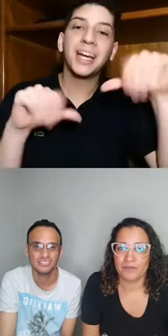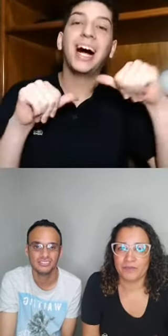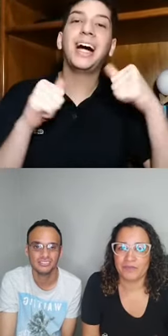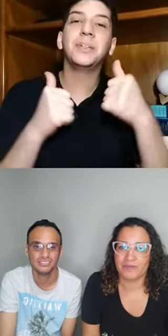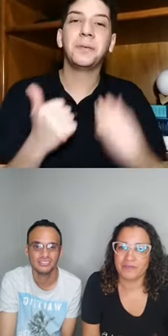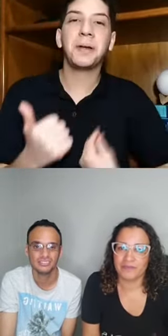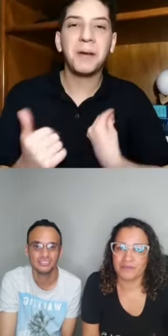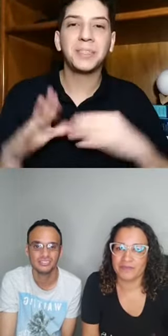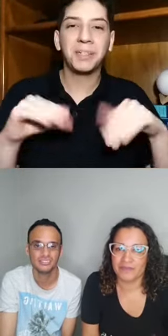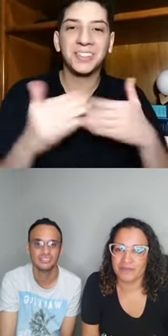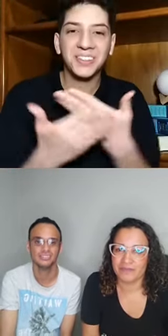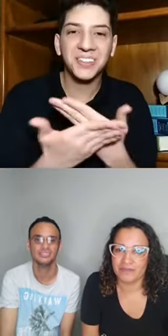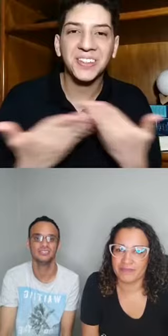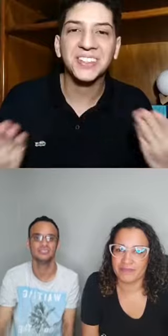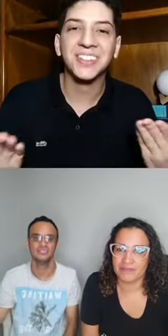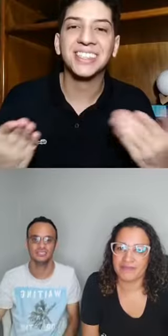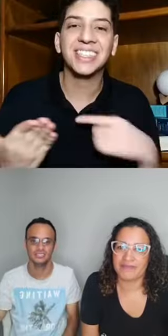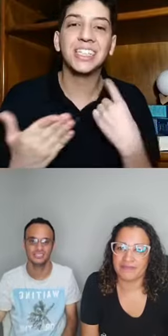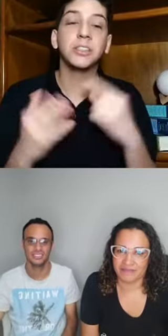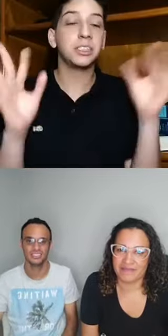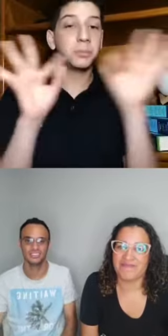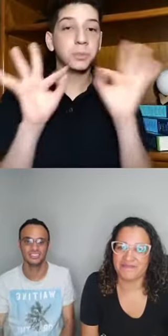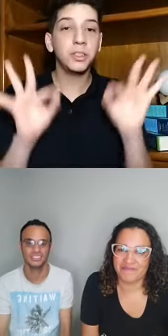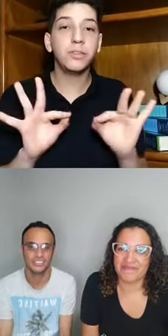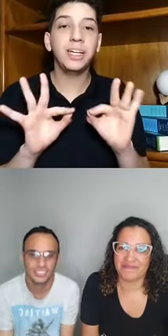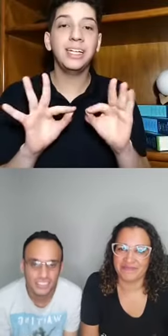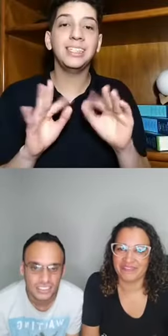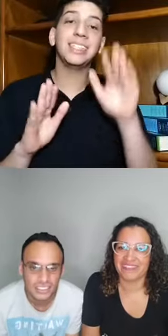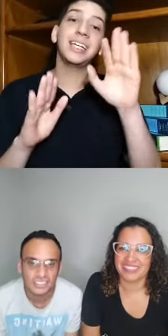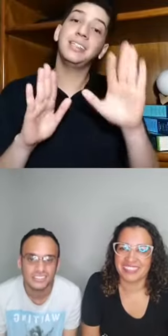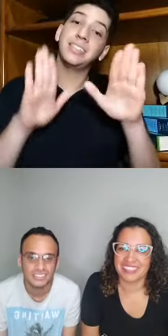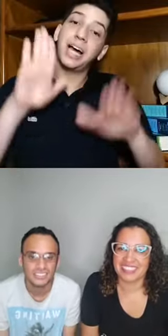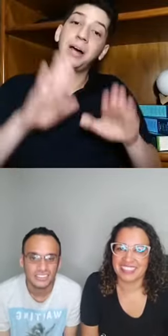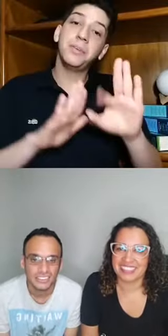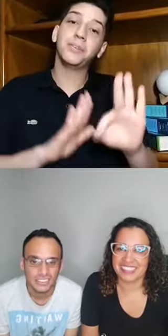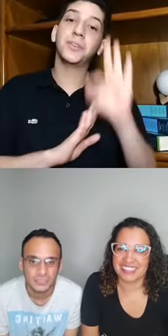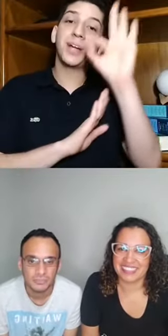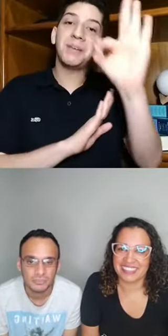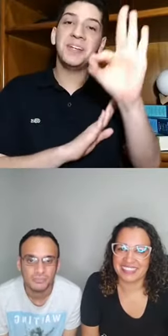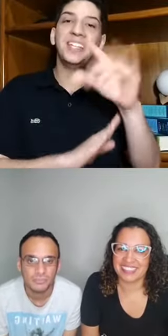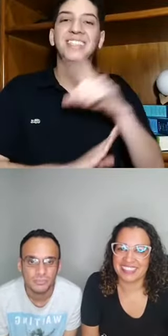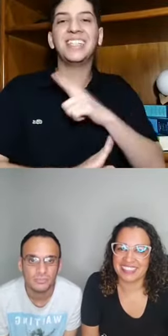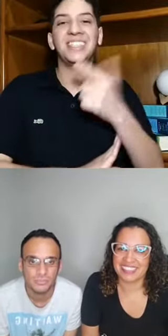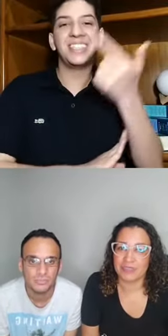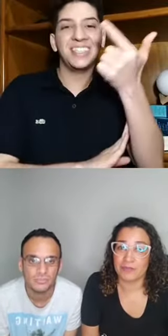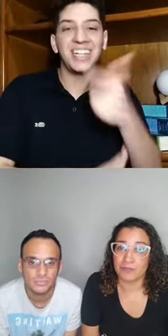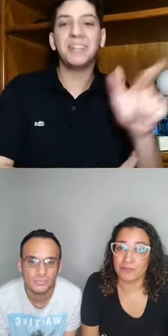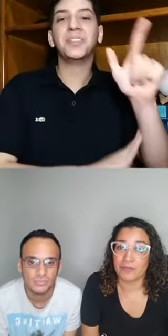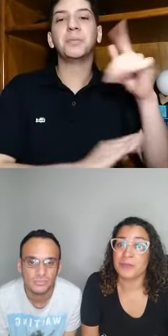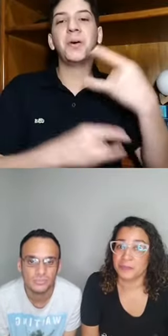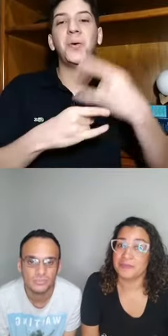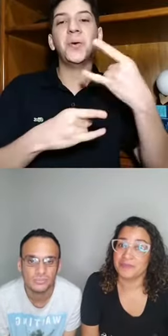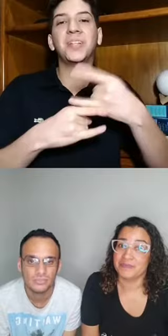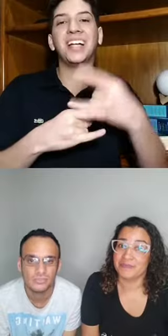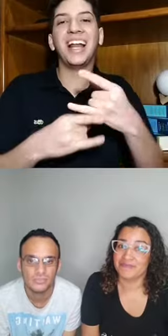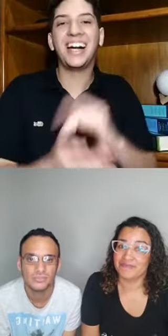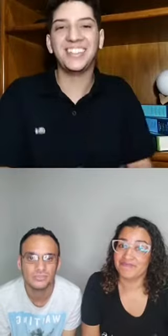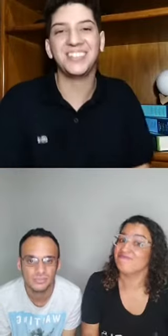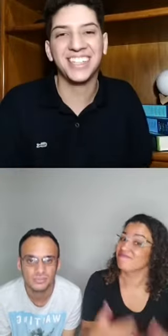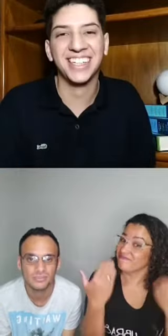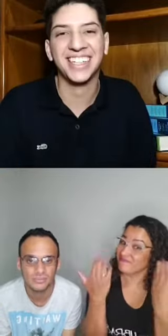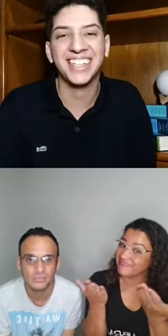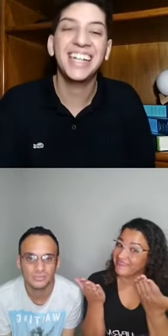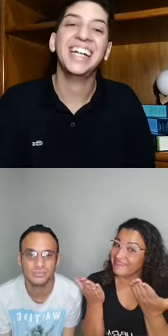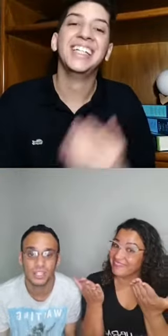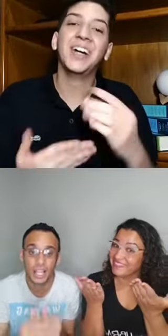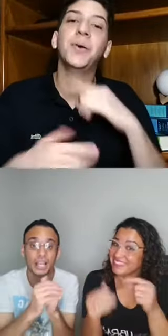Muito obrigado pela participação de todos vocês. Nós estamos muito felizes e quem sabe futuramente, né, teremos uma outra